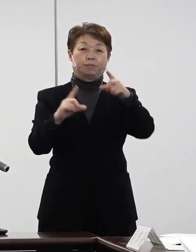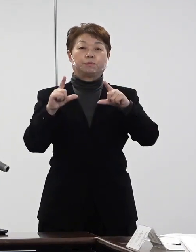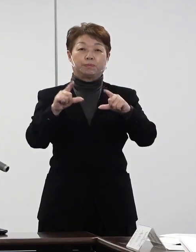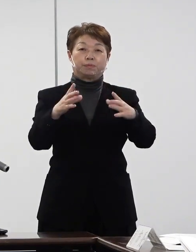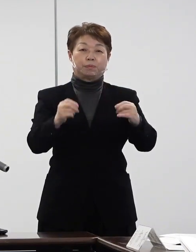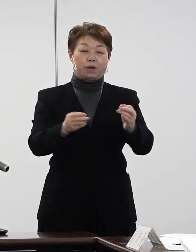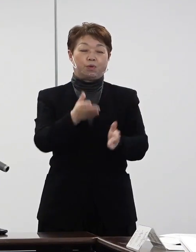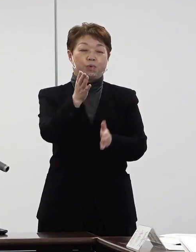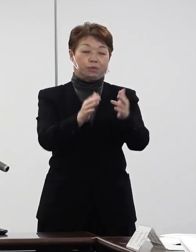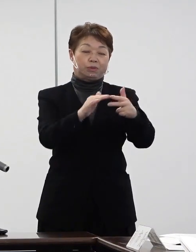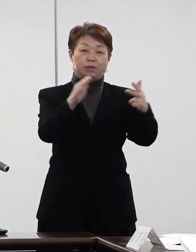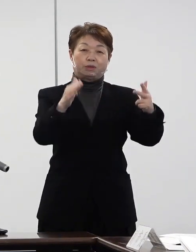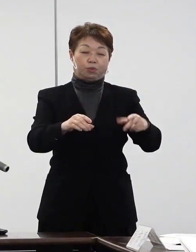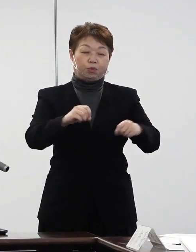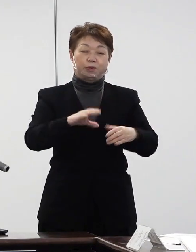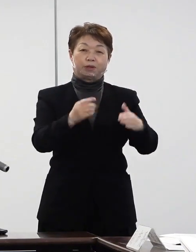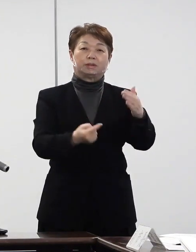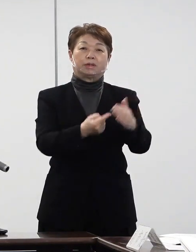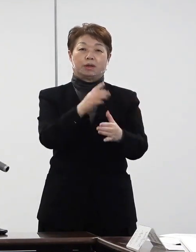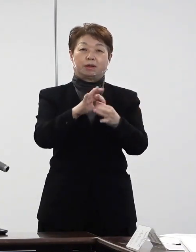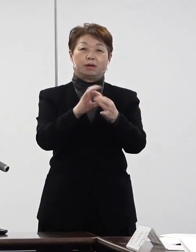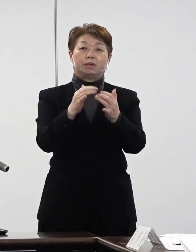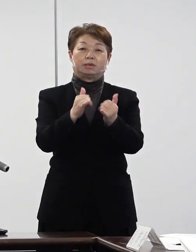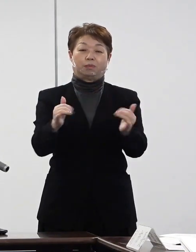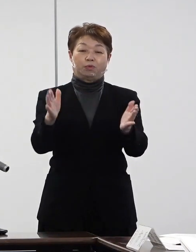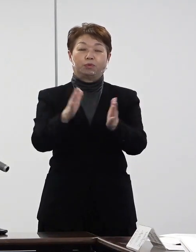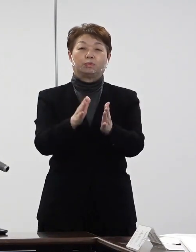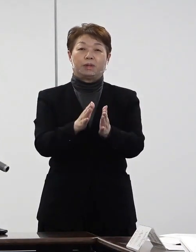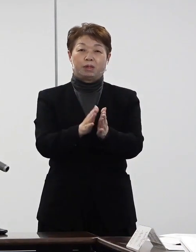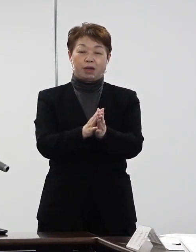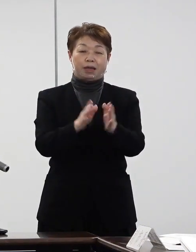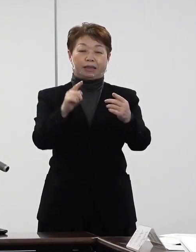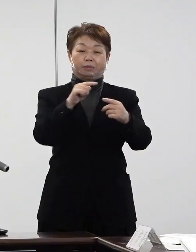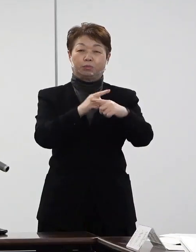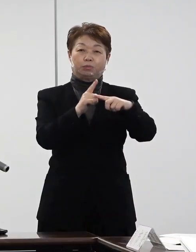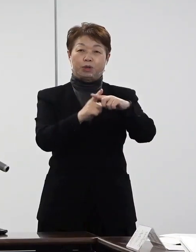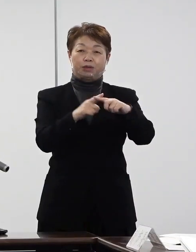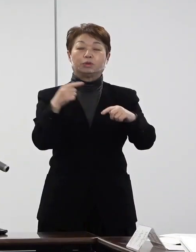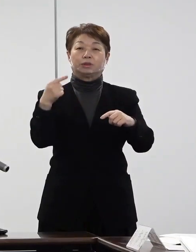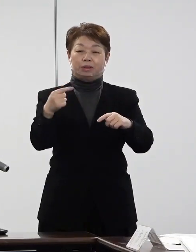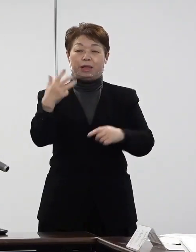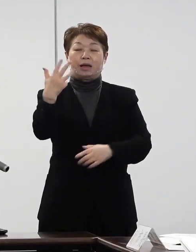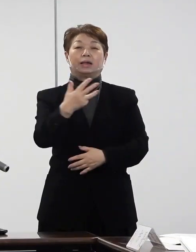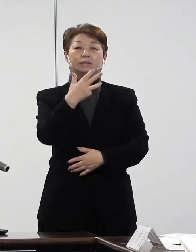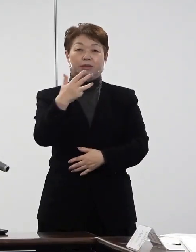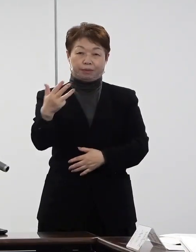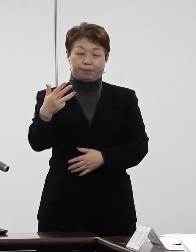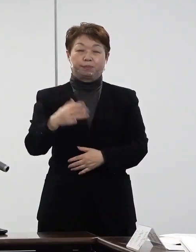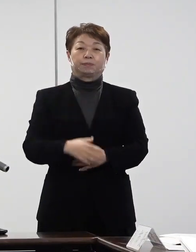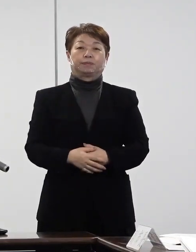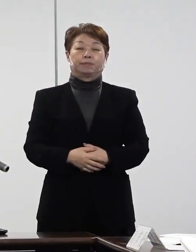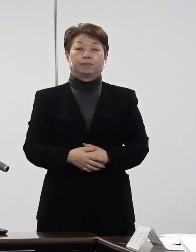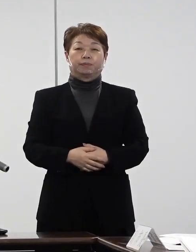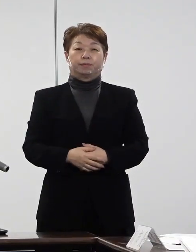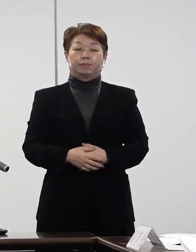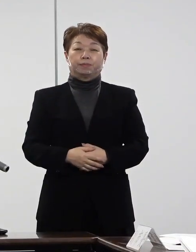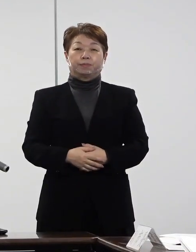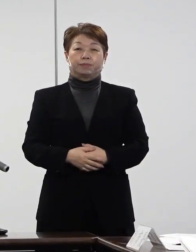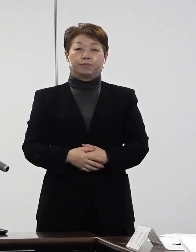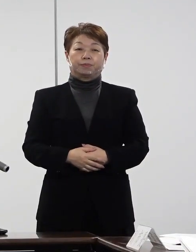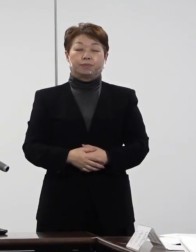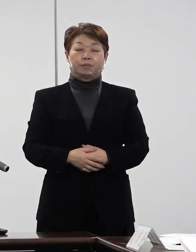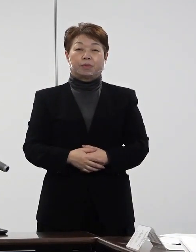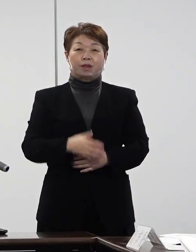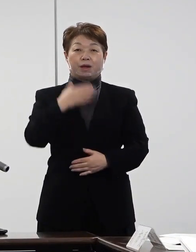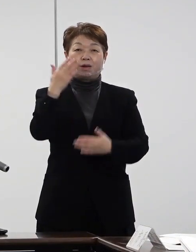保育施設クラスターで関連の方を含め1名増加し8名となっております。次